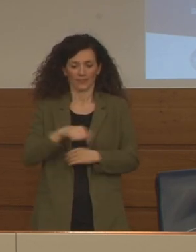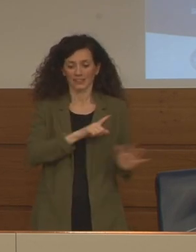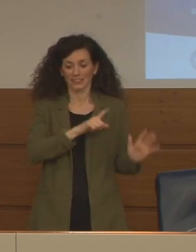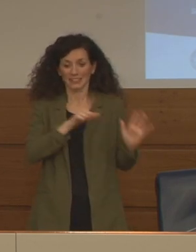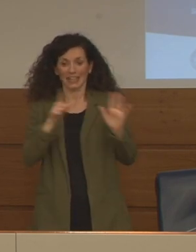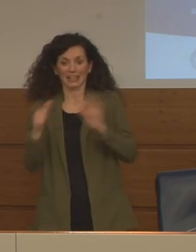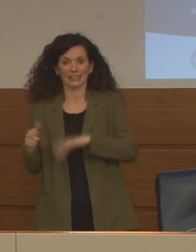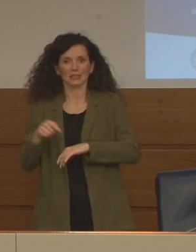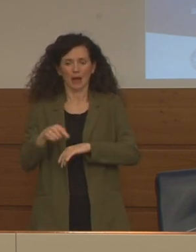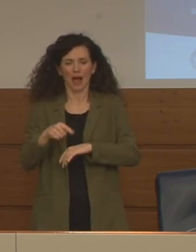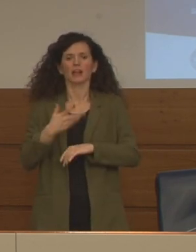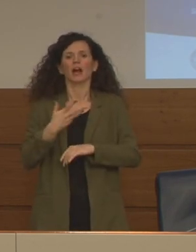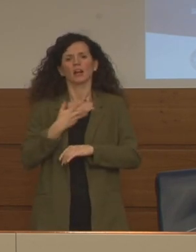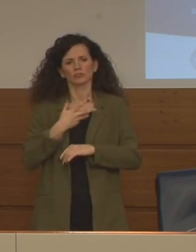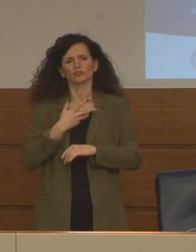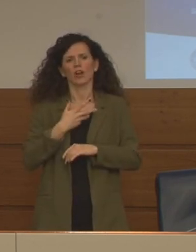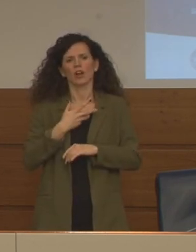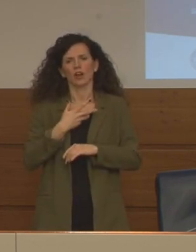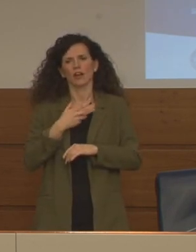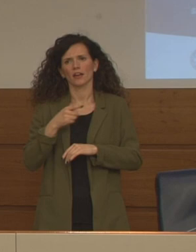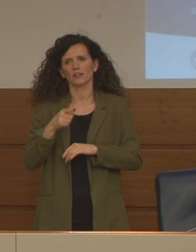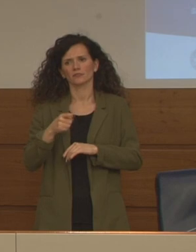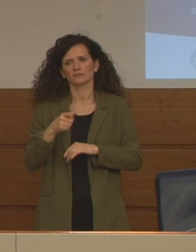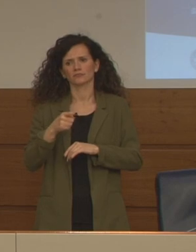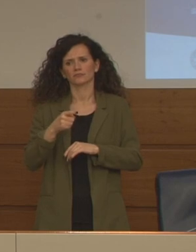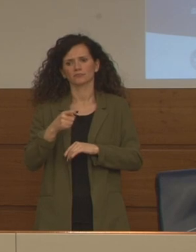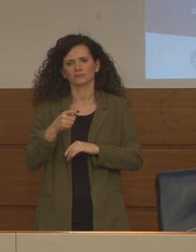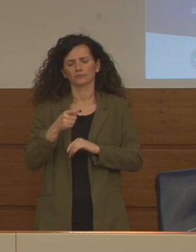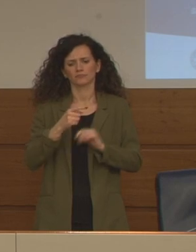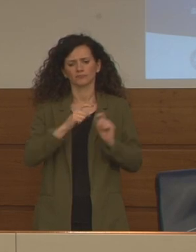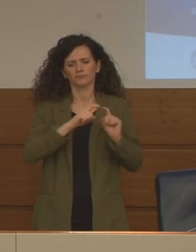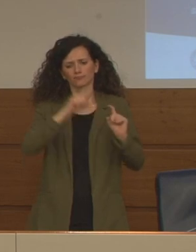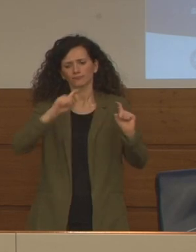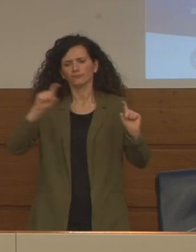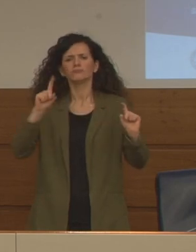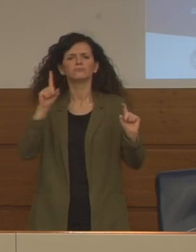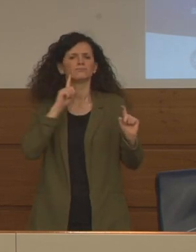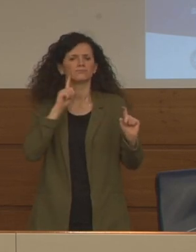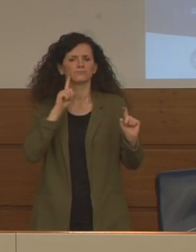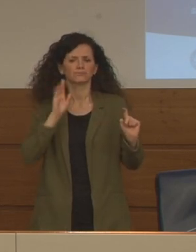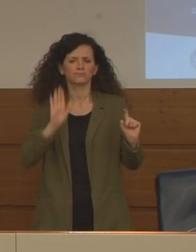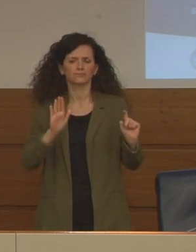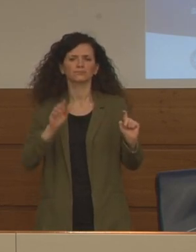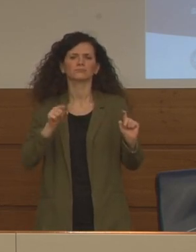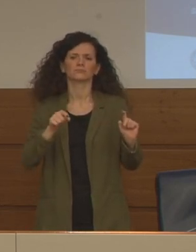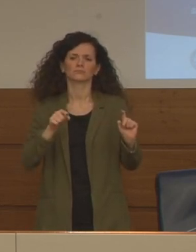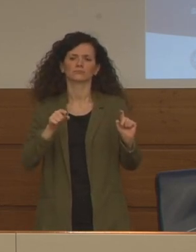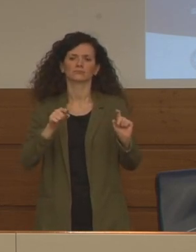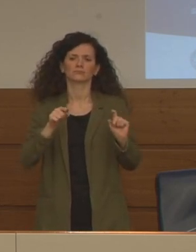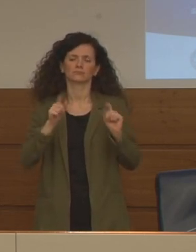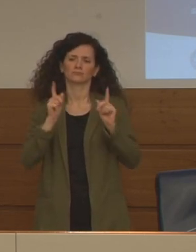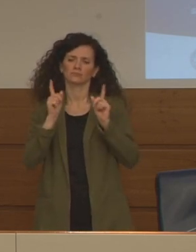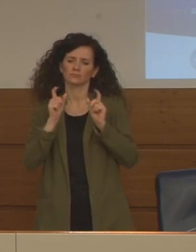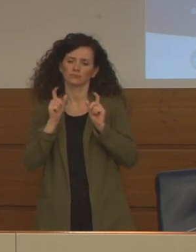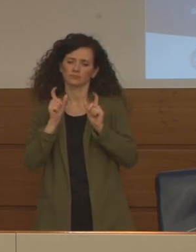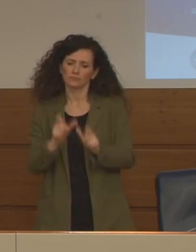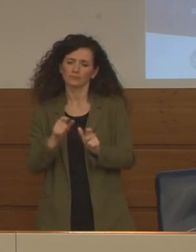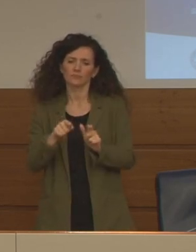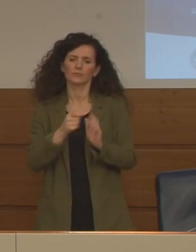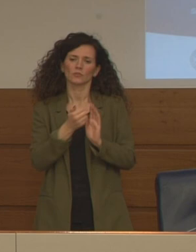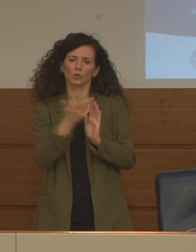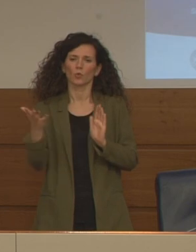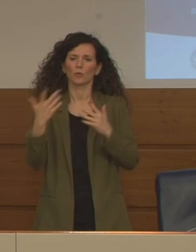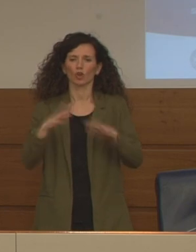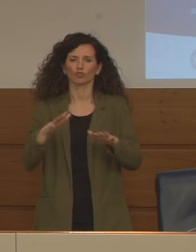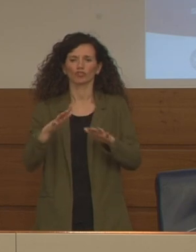un trend sostanzialmente stazionario nell'ambito del dei valori che abbiamo comunicato